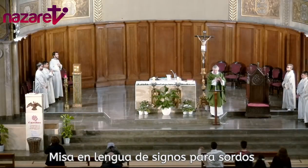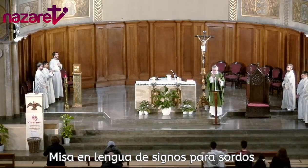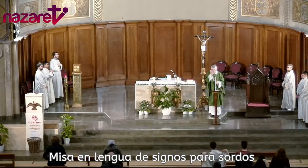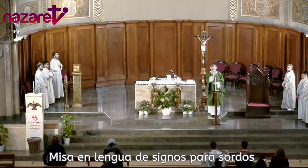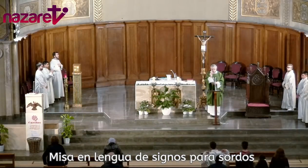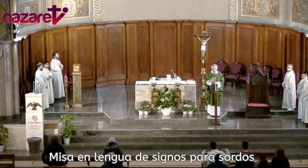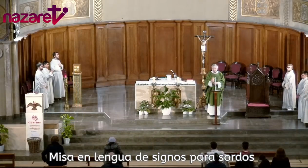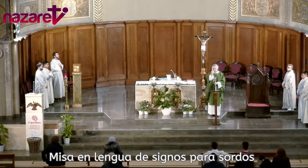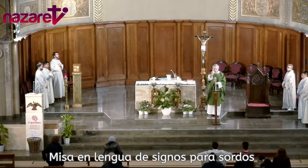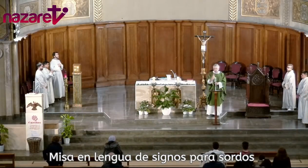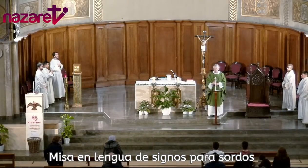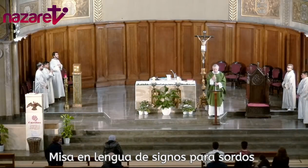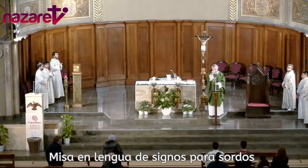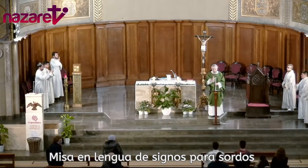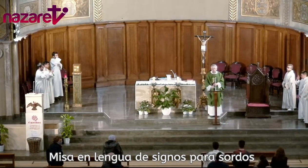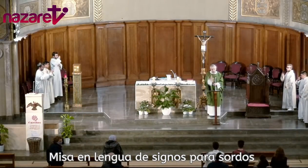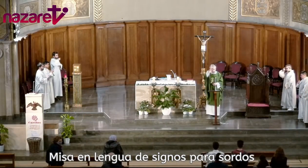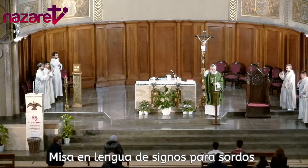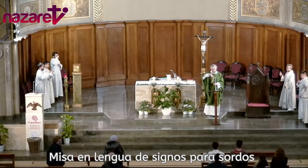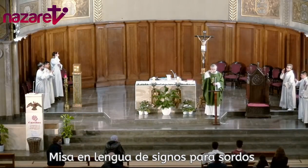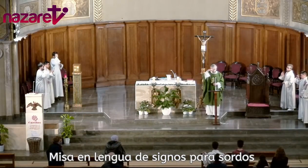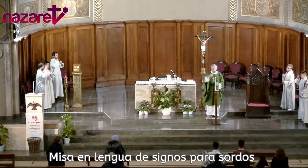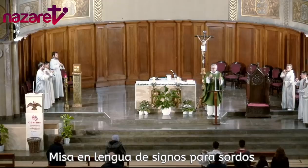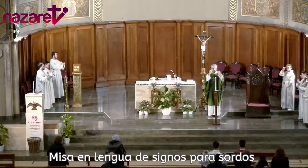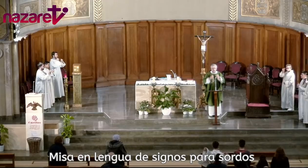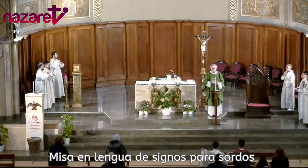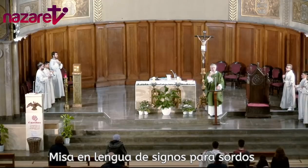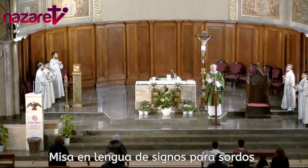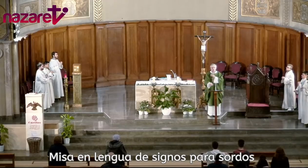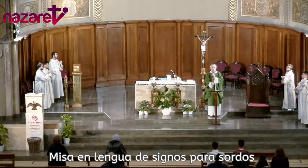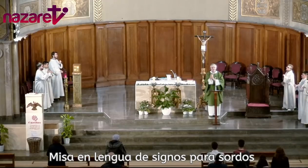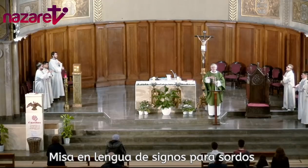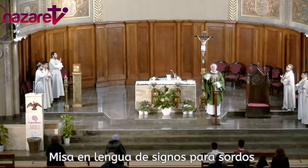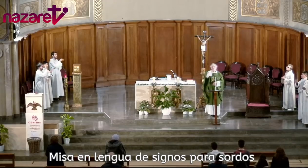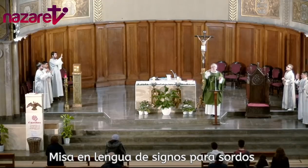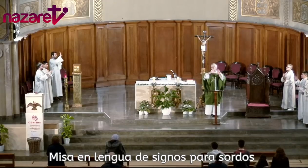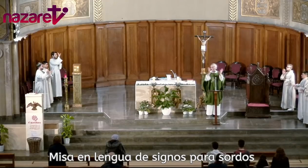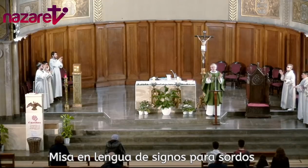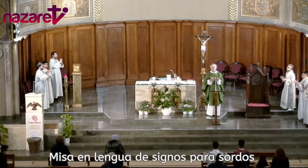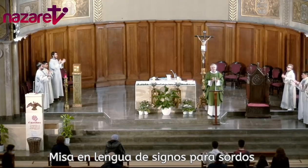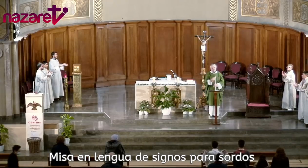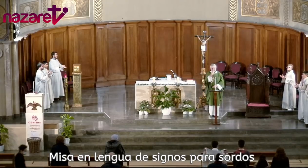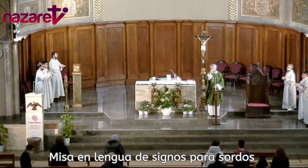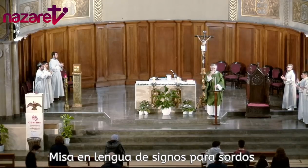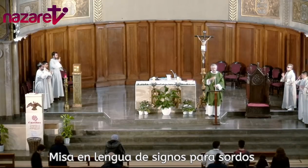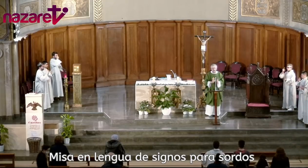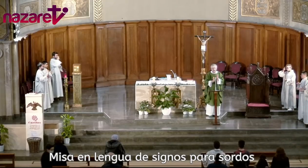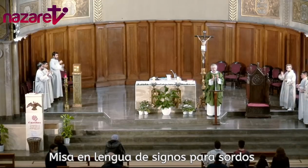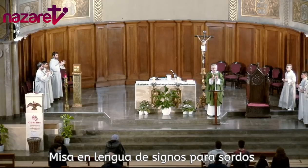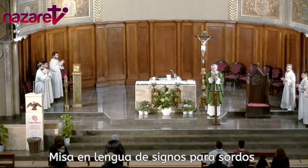Todos juntos profesamos la fe. Creo en Dios, Padre Todopoderoso, Creador del cielo y de la tierra. Creo en